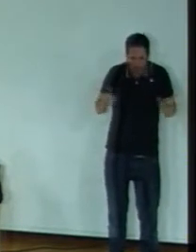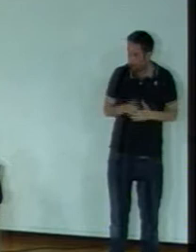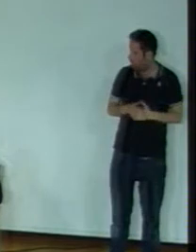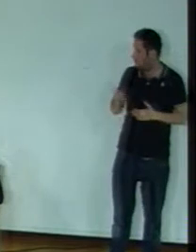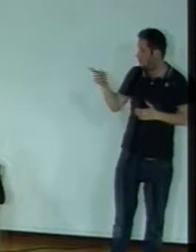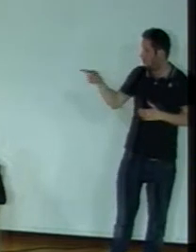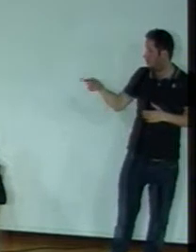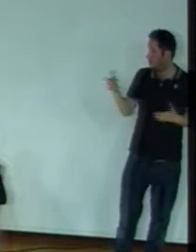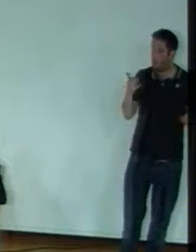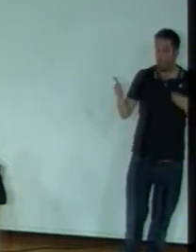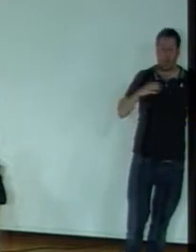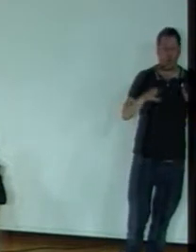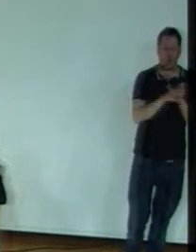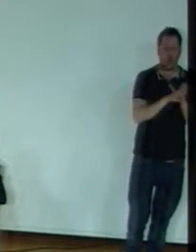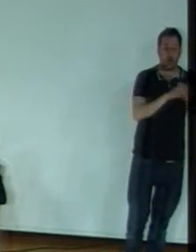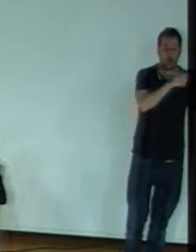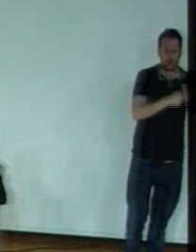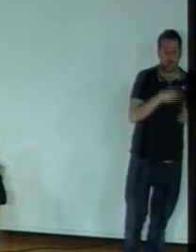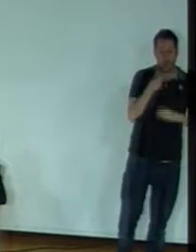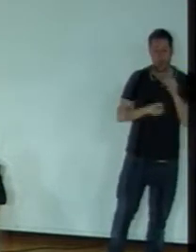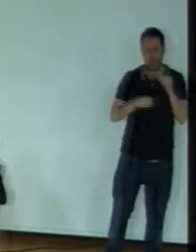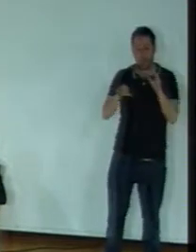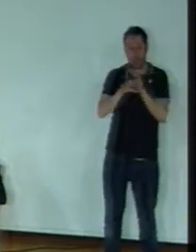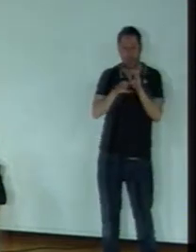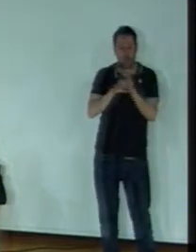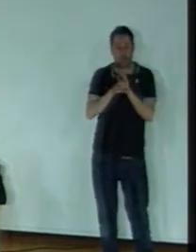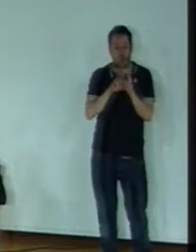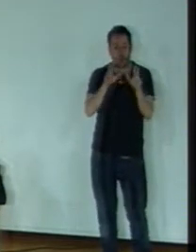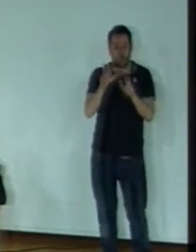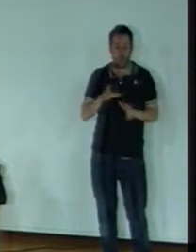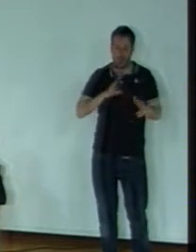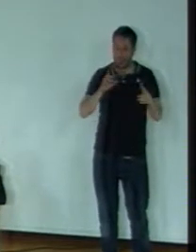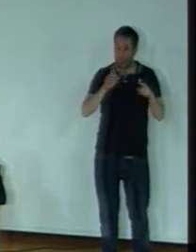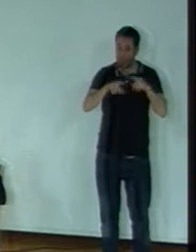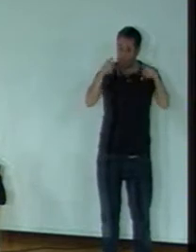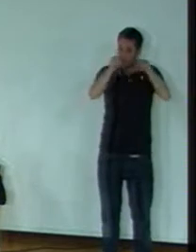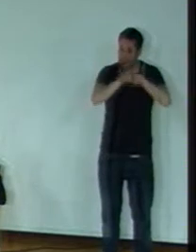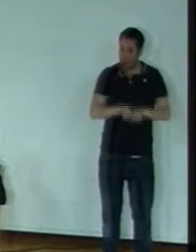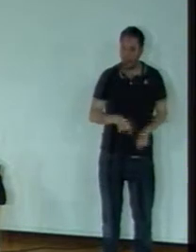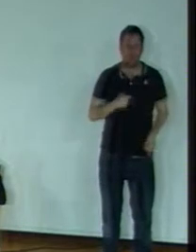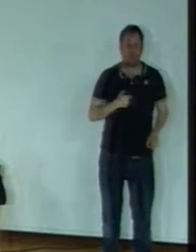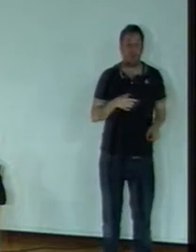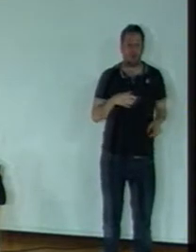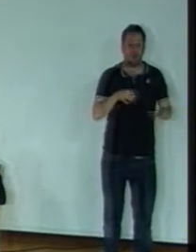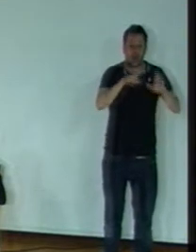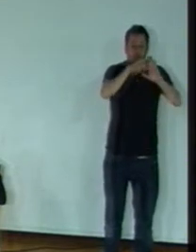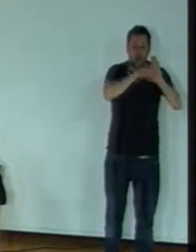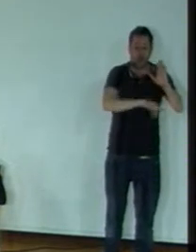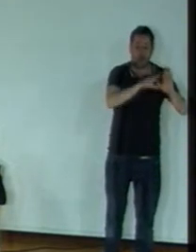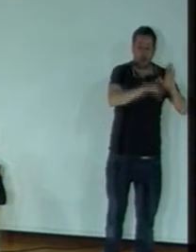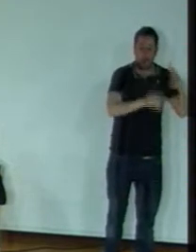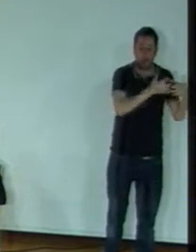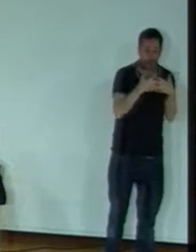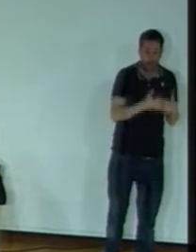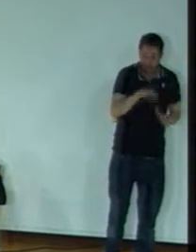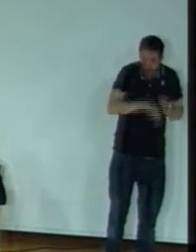le point commun entre un code juridique et un code informatique ? Il y en a quelques-uns, mais... Moins il y a de règles, moins il y a de bugs.